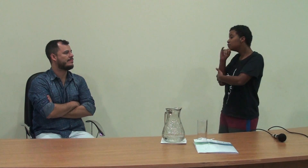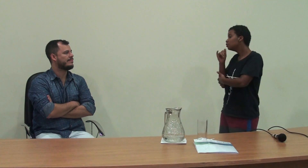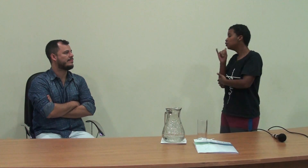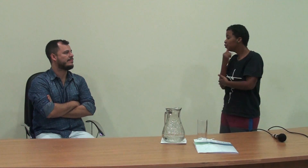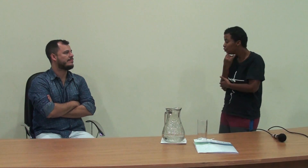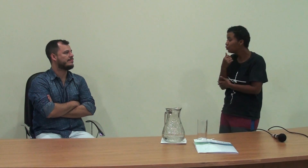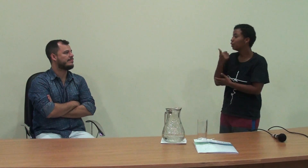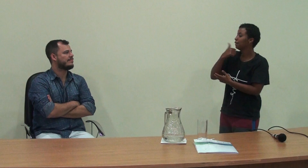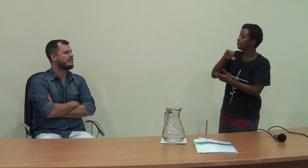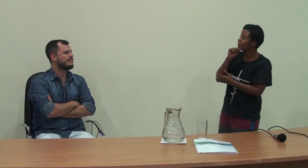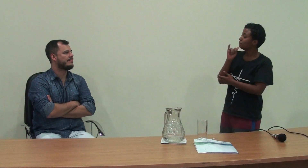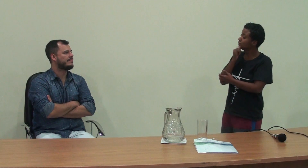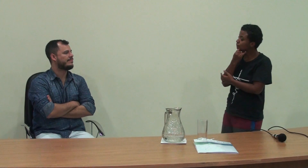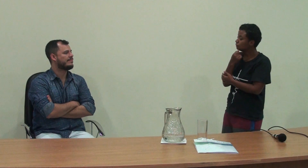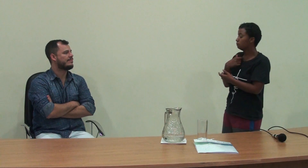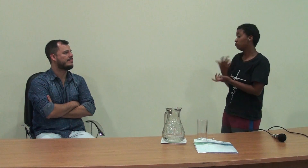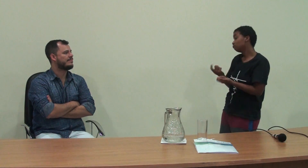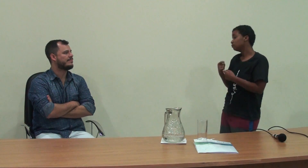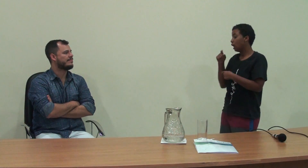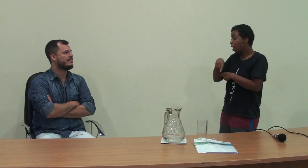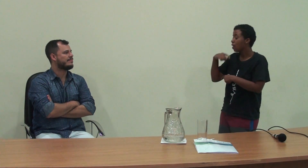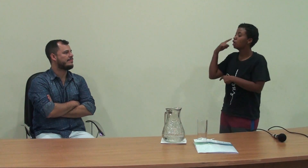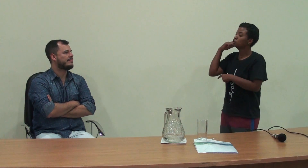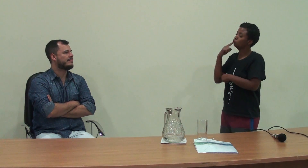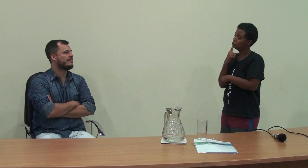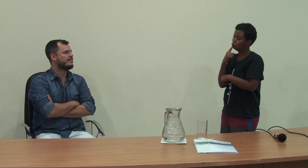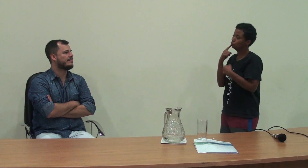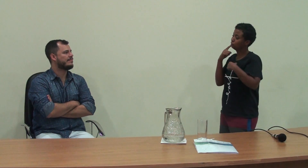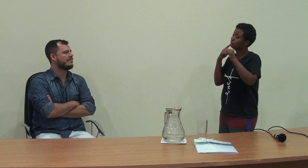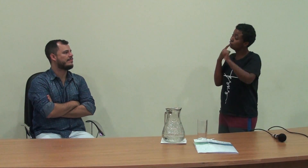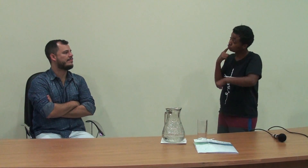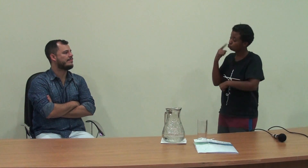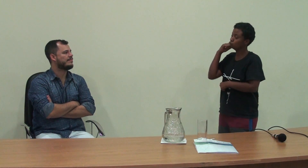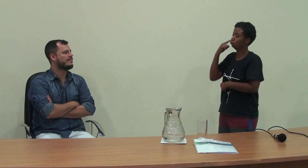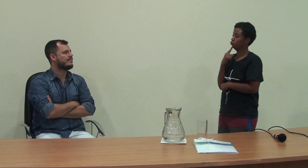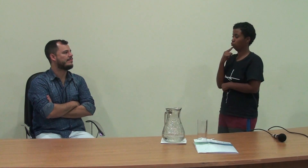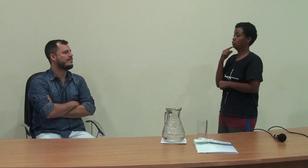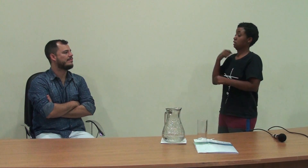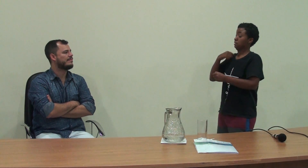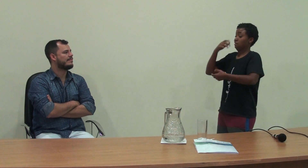ouvidos. E ela ficou triste, ficou